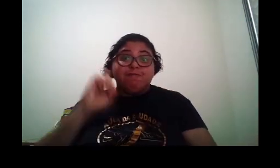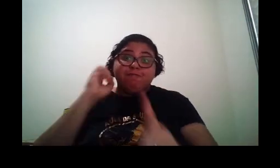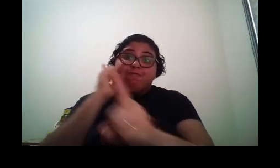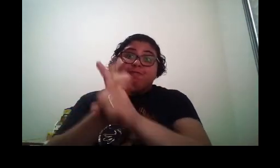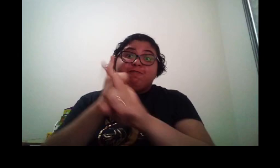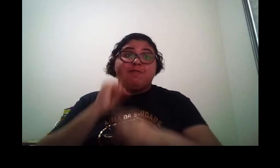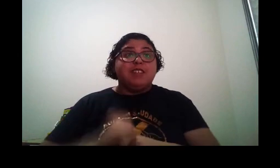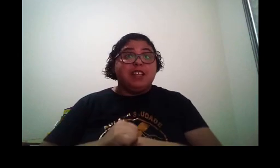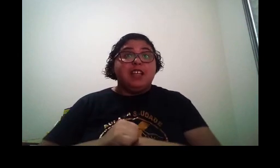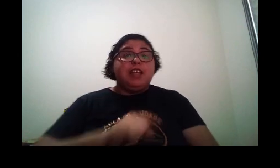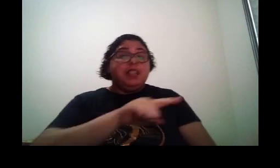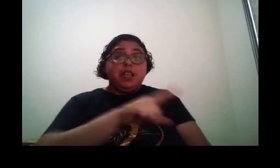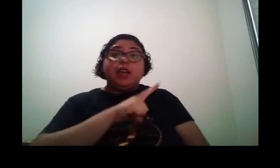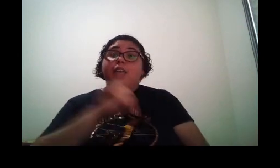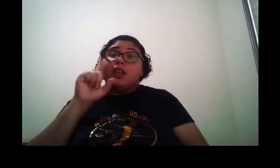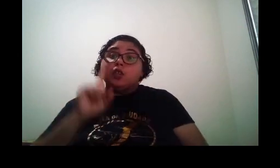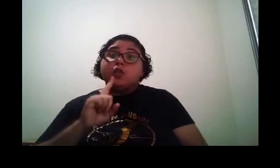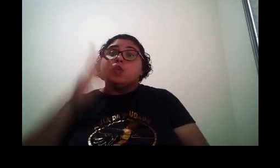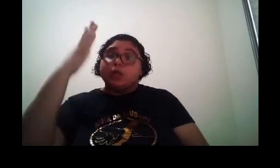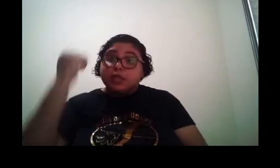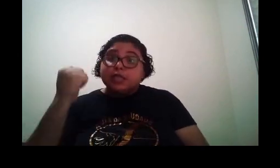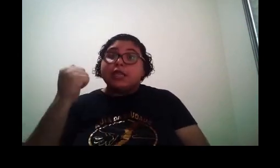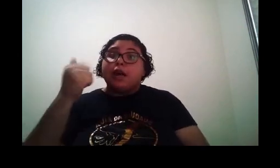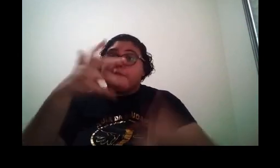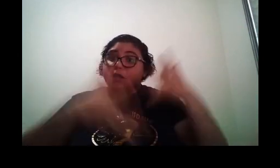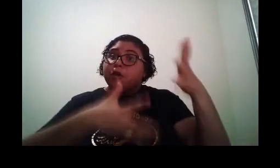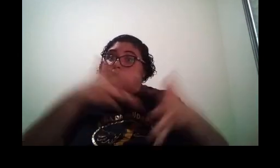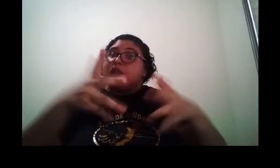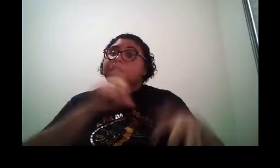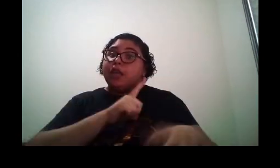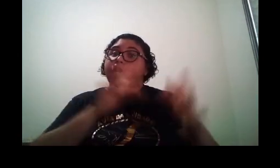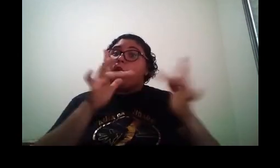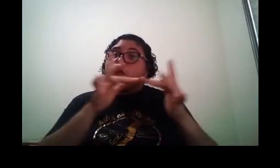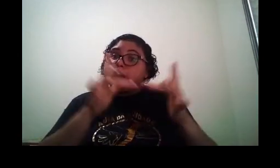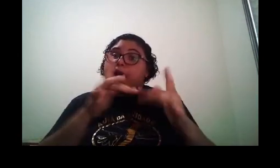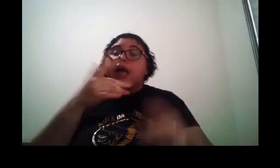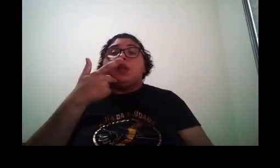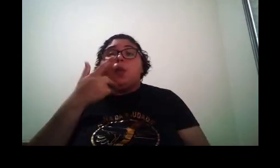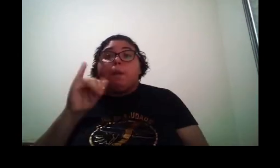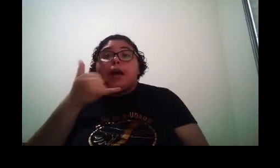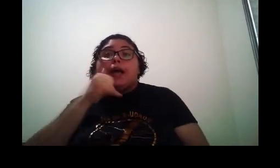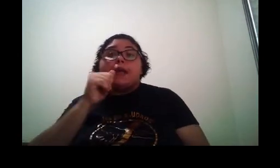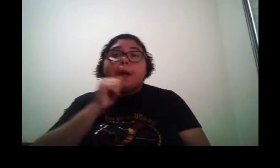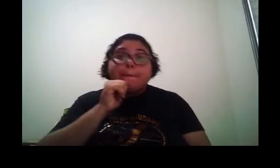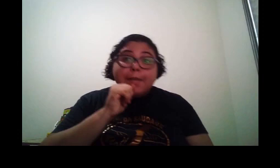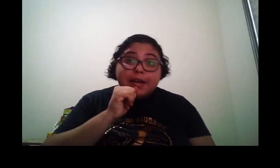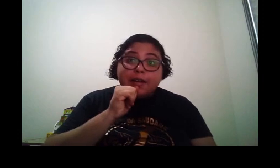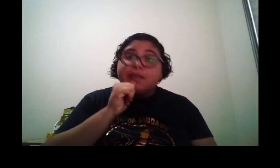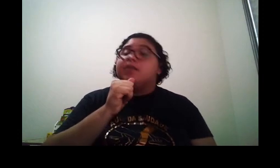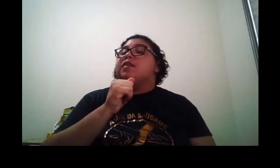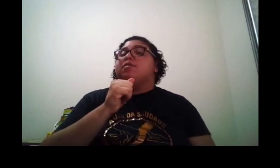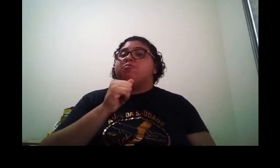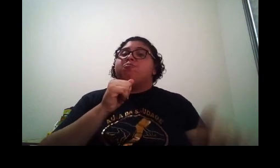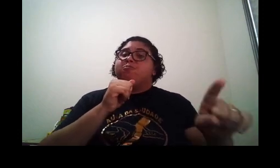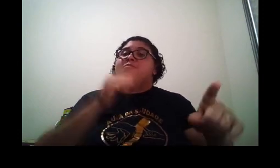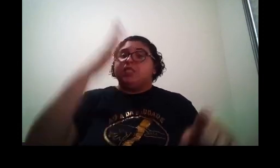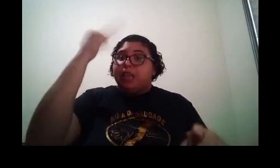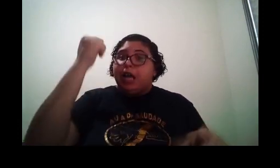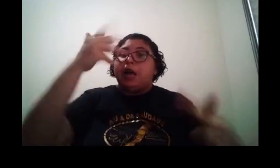que sabe língua de sinais, que tem contato, né? Com surdos que o pai e a mãe sabem Libras,